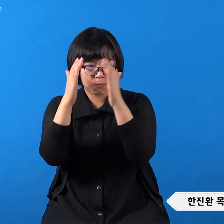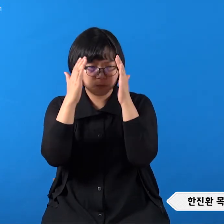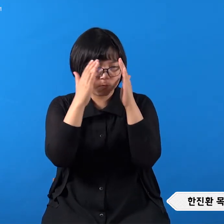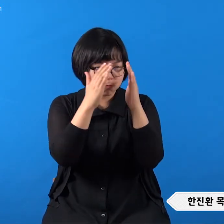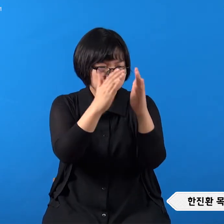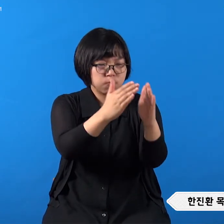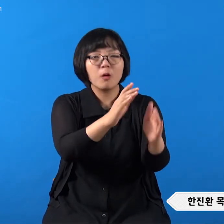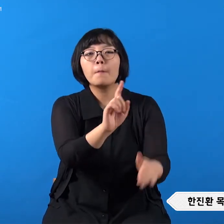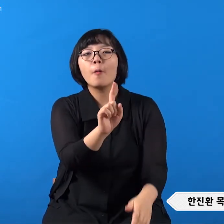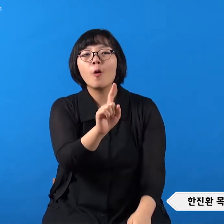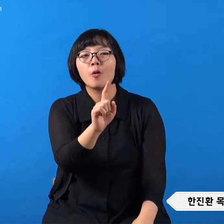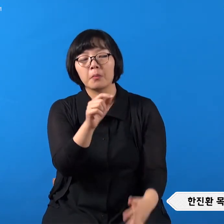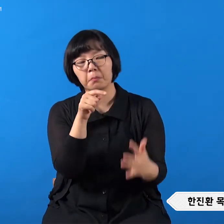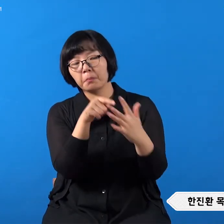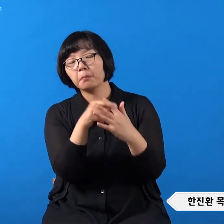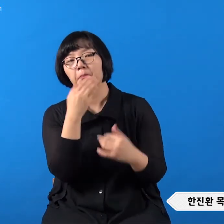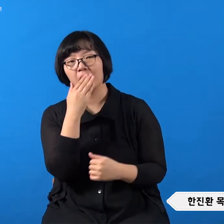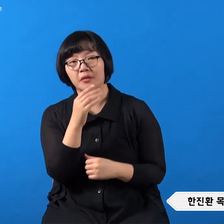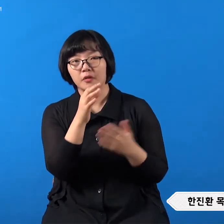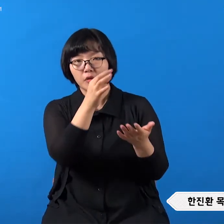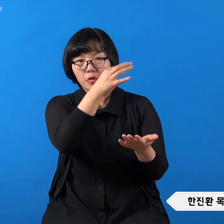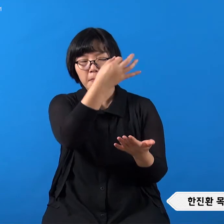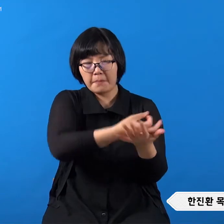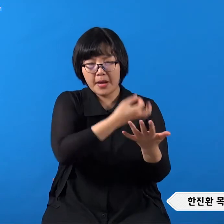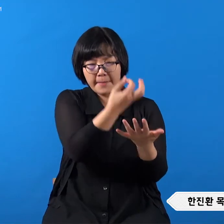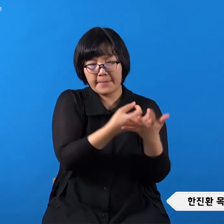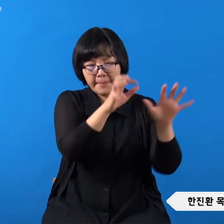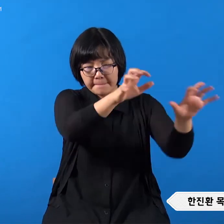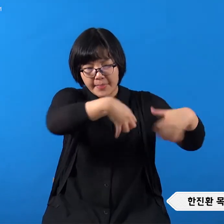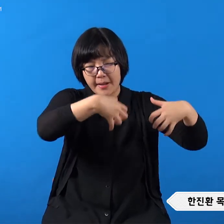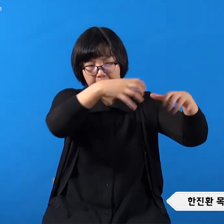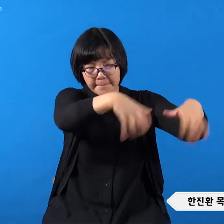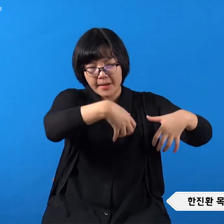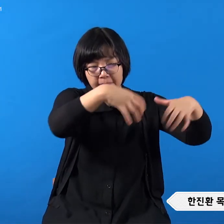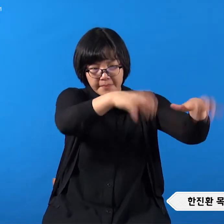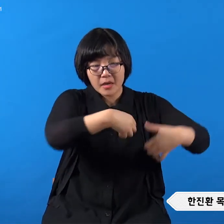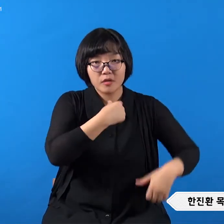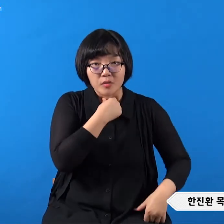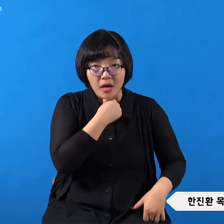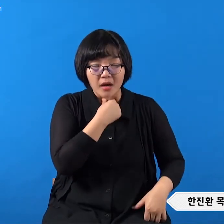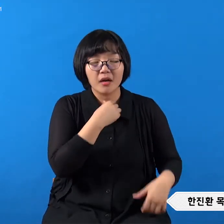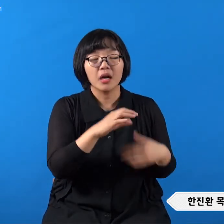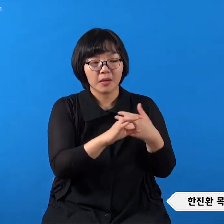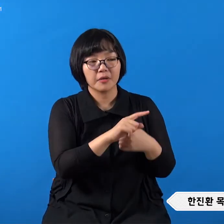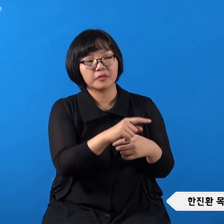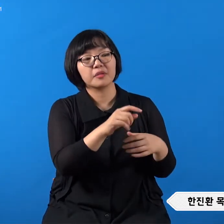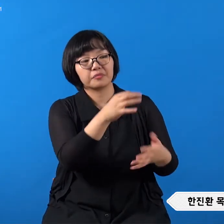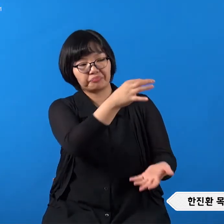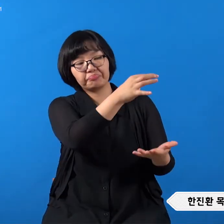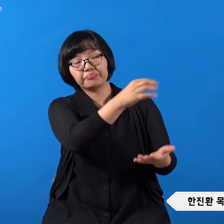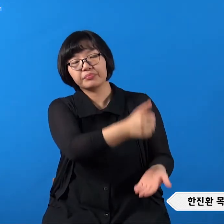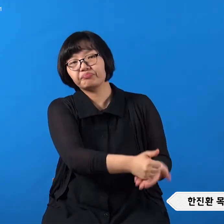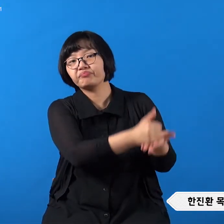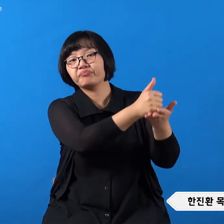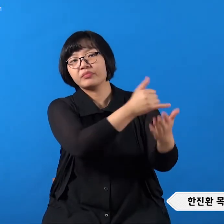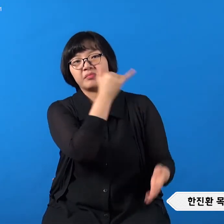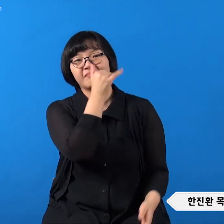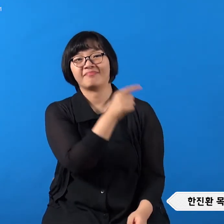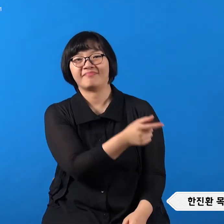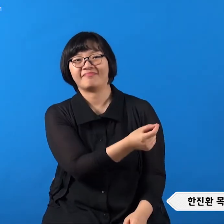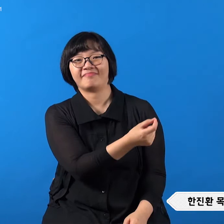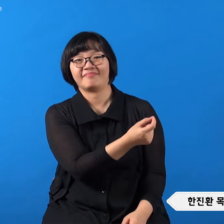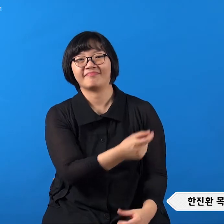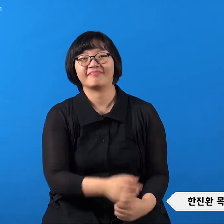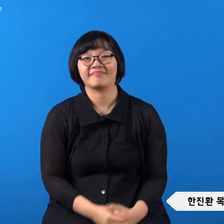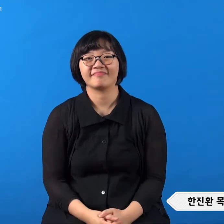있는지, 그게 돈 버는 데 집중되어 있다면 그 사람은 돈을 우상으로 섬기고 있는 사람이죠. 또